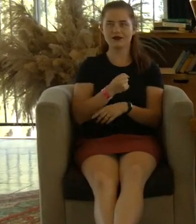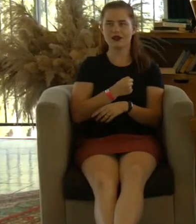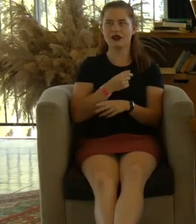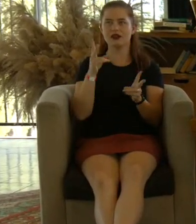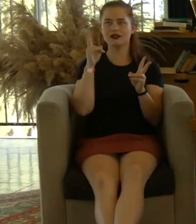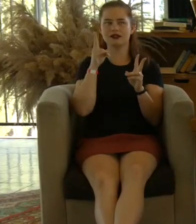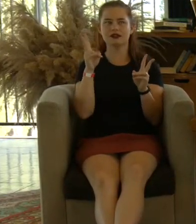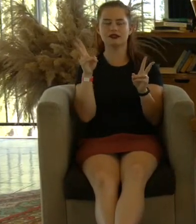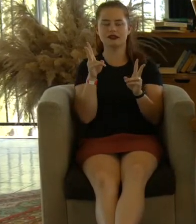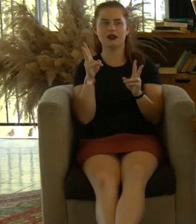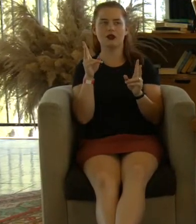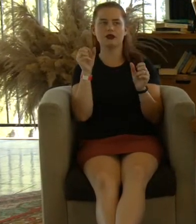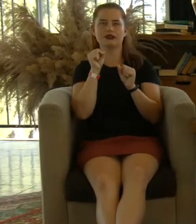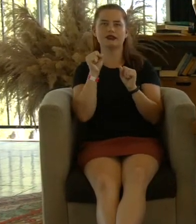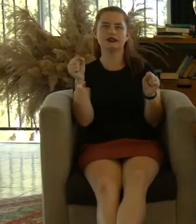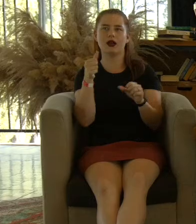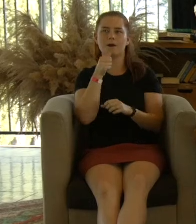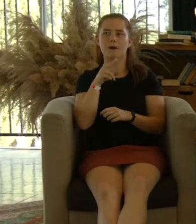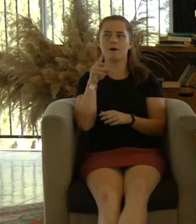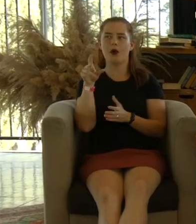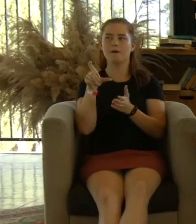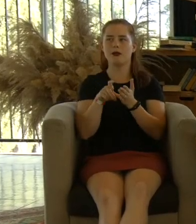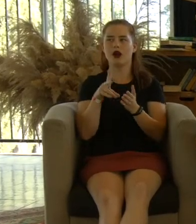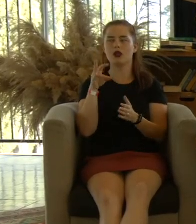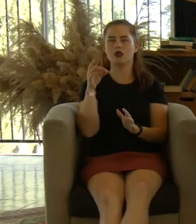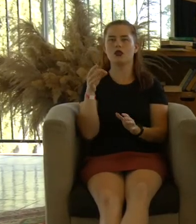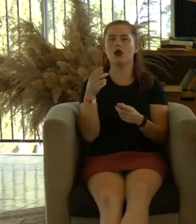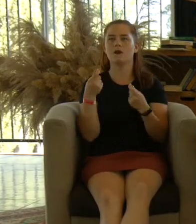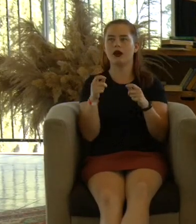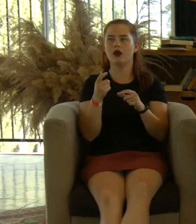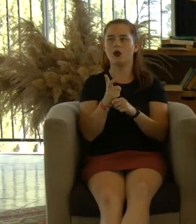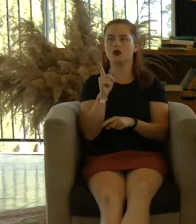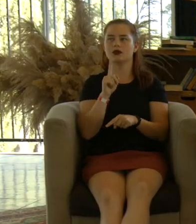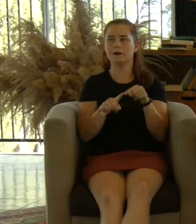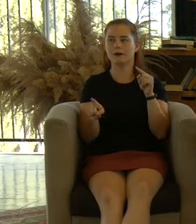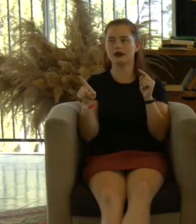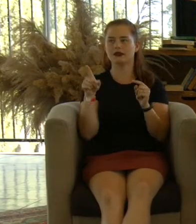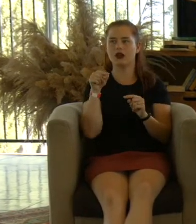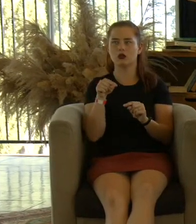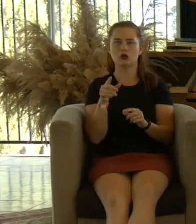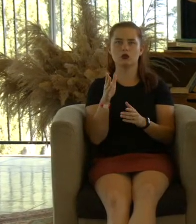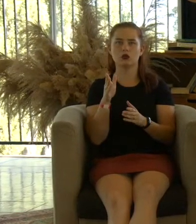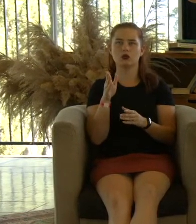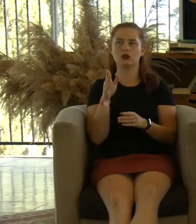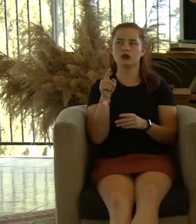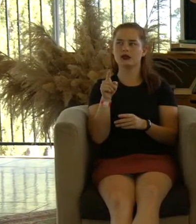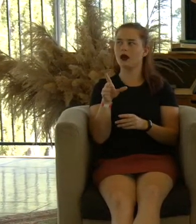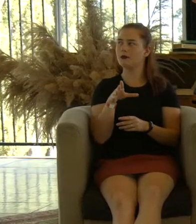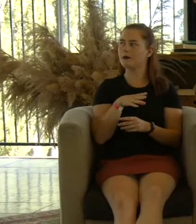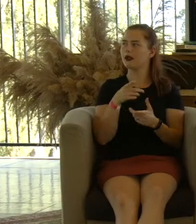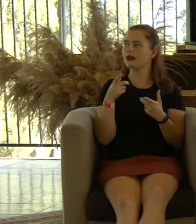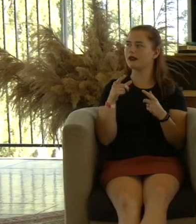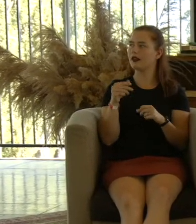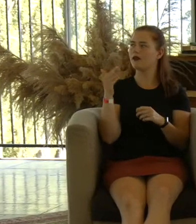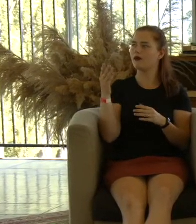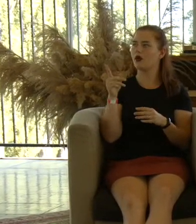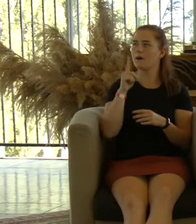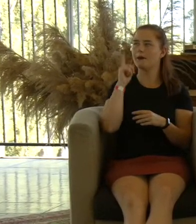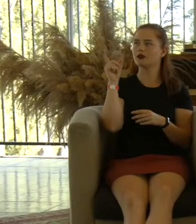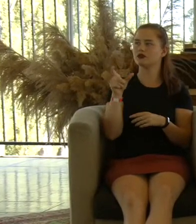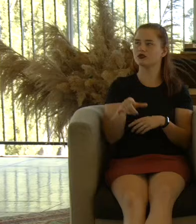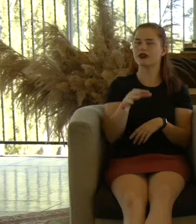нельзя пробовать по бокально, но, в принципе, они улетают очень быстро. И вот здесь вот, где-то там был, вот, да, вот этот молодой